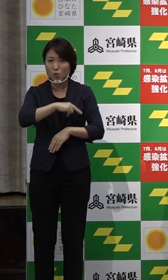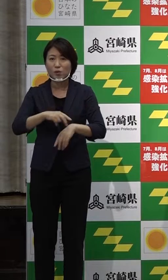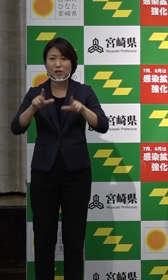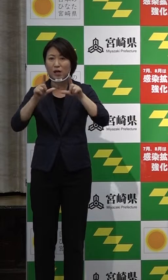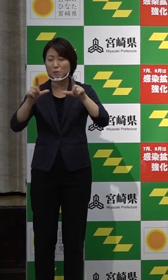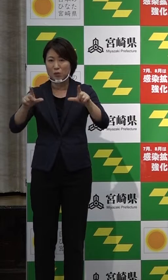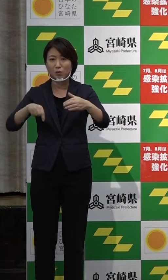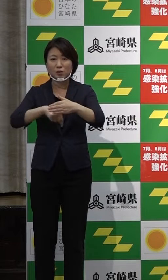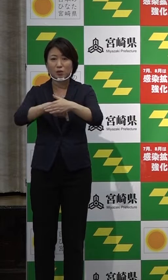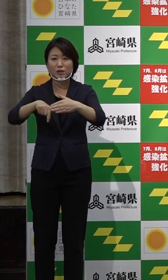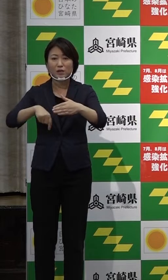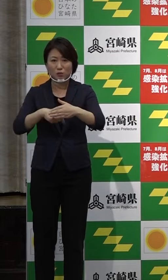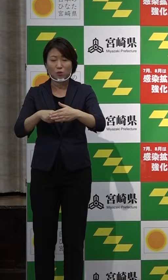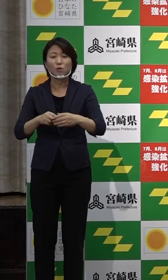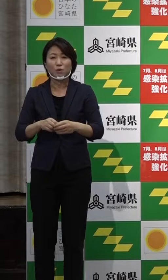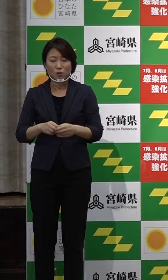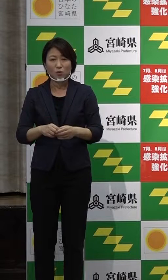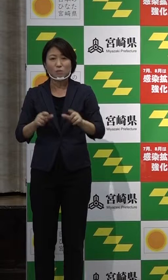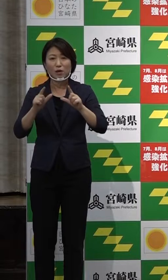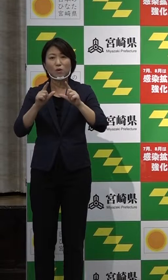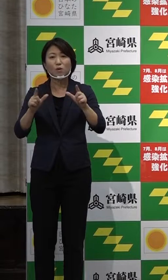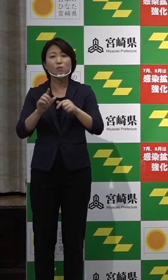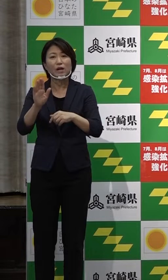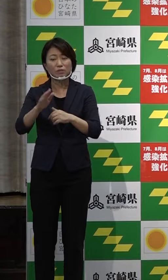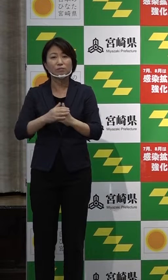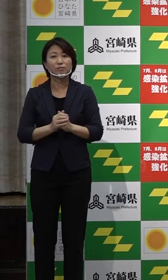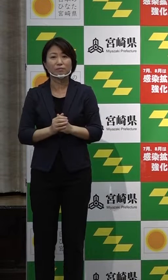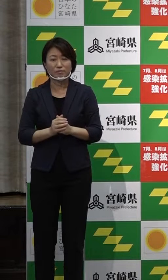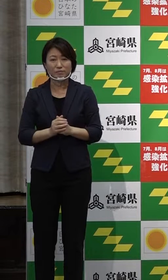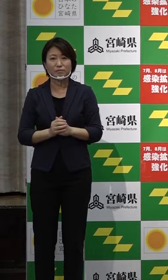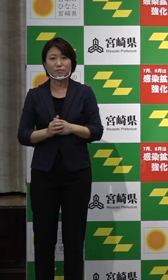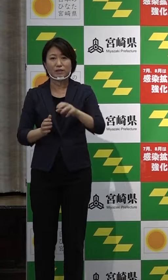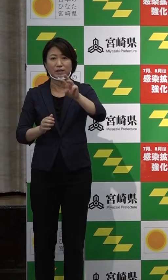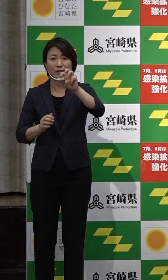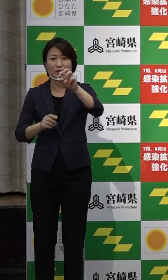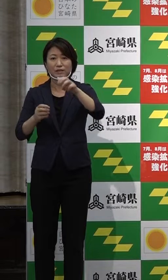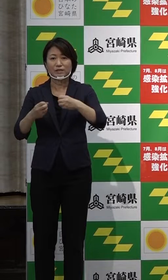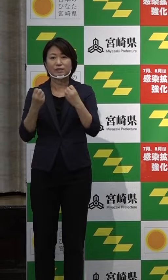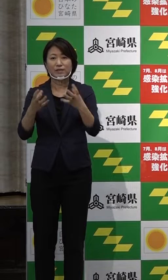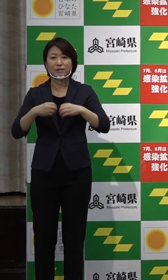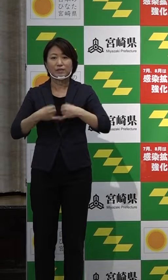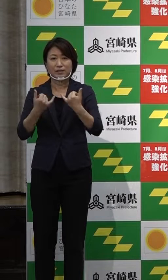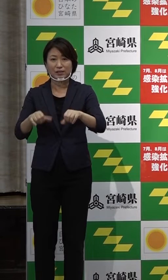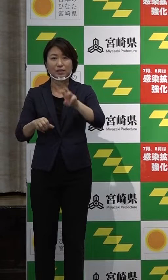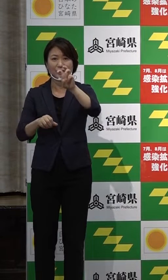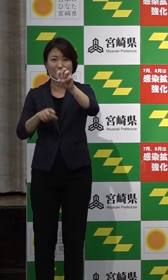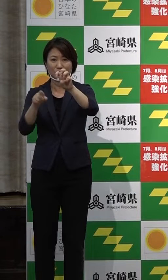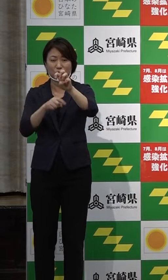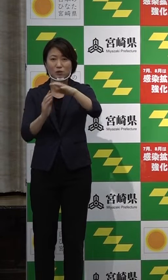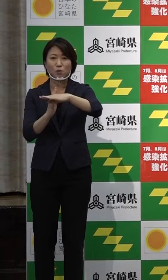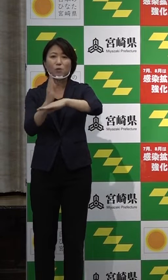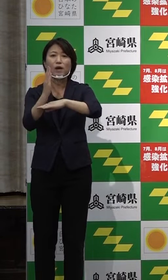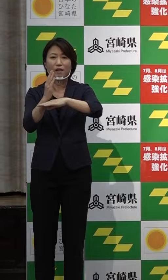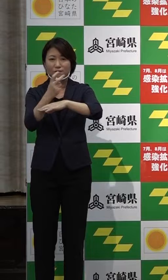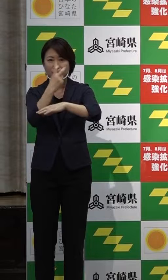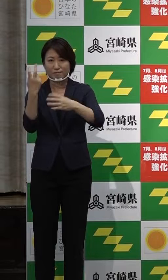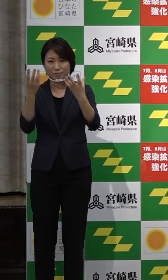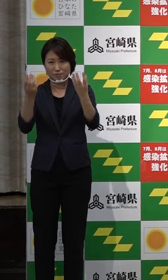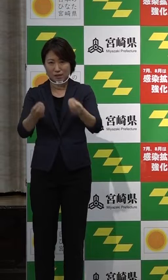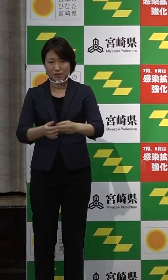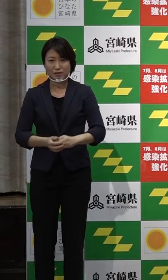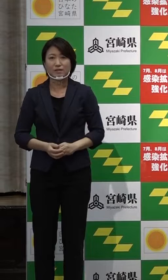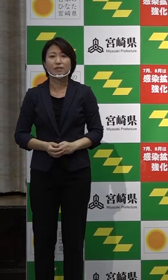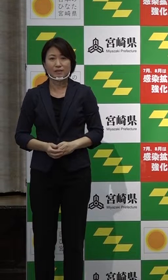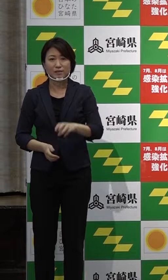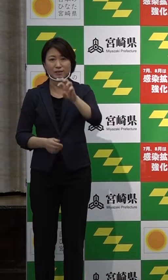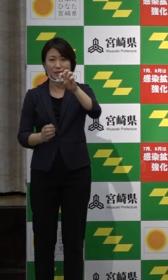で詳細につきまして、報告を申し上げますが、30人を超える感染者が確認をされております。